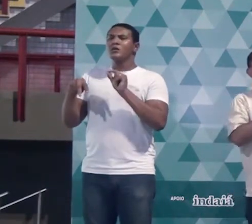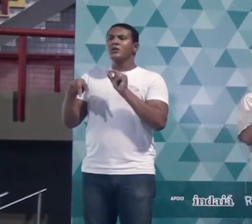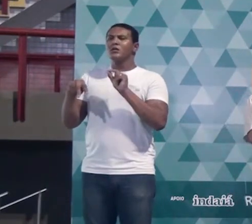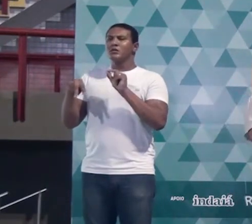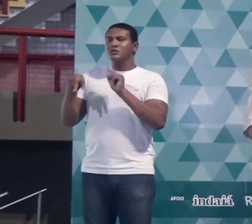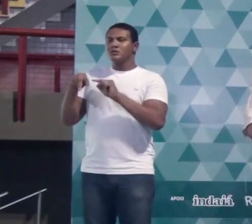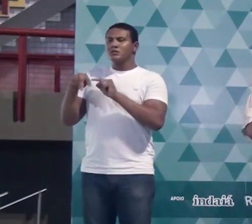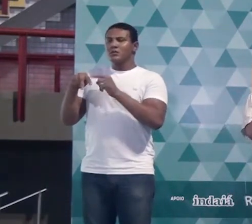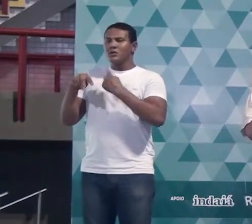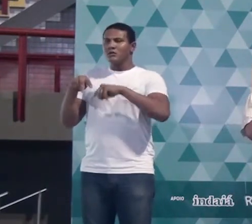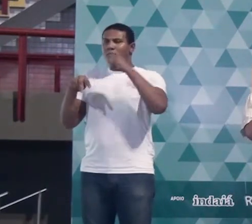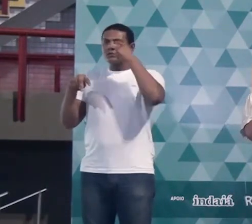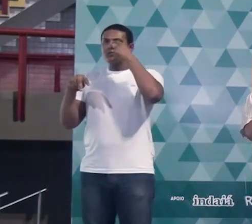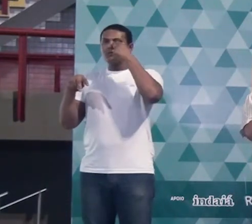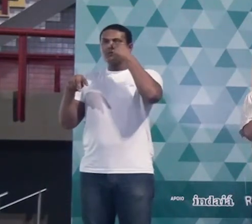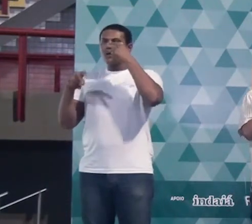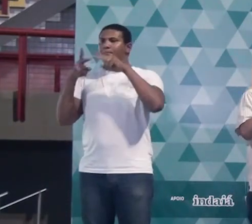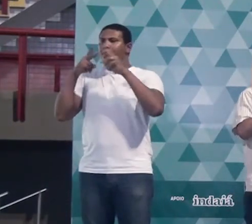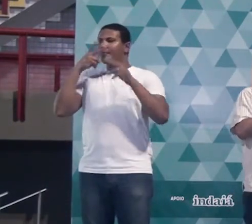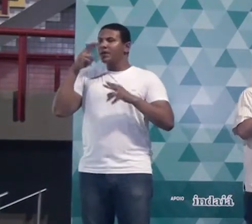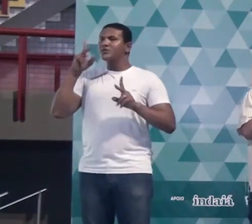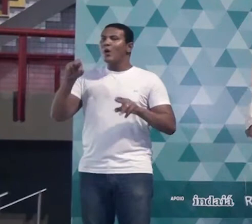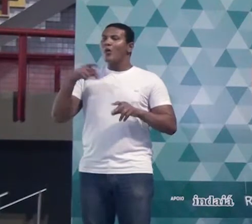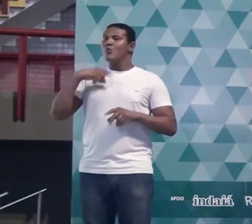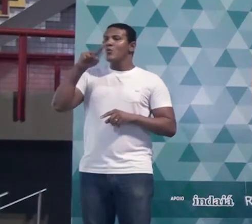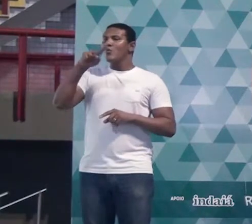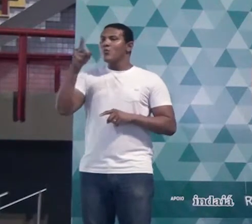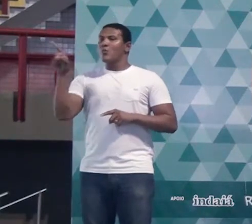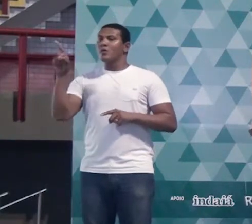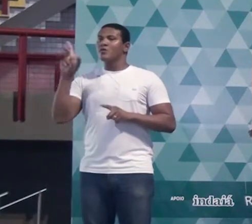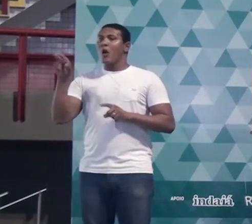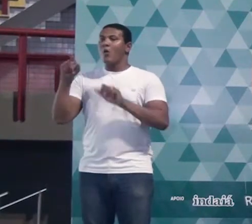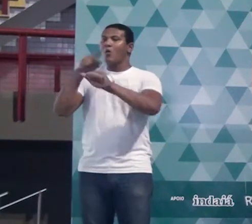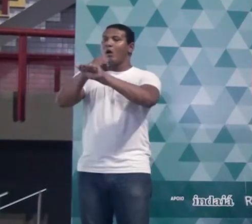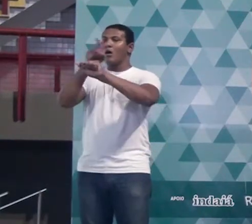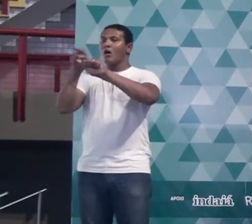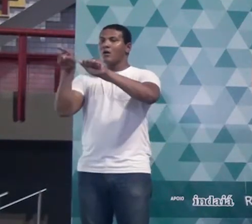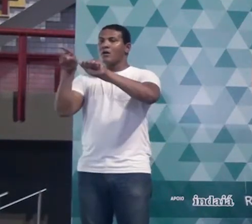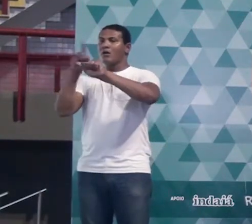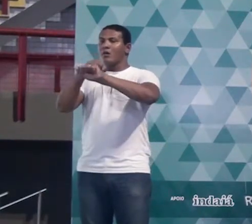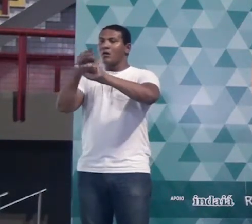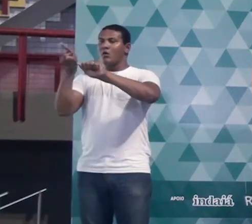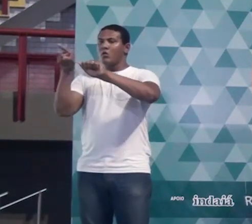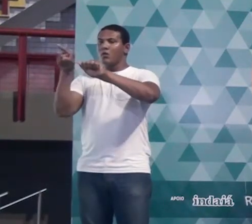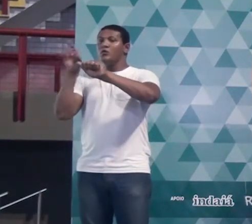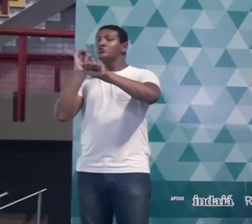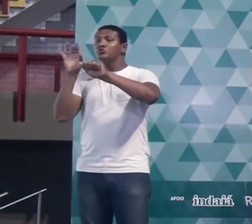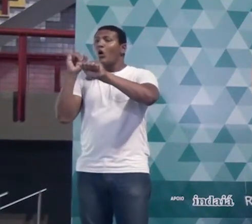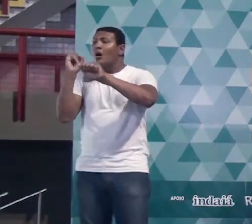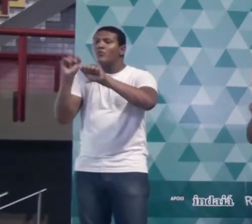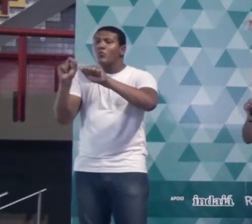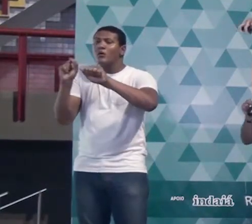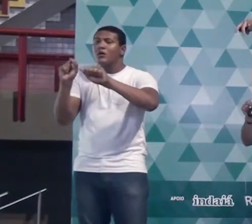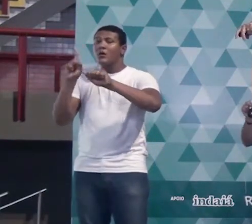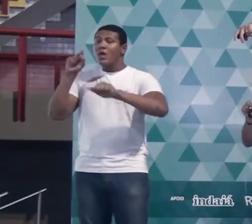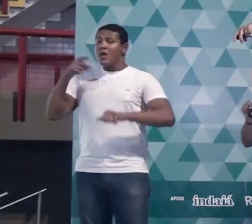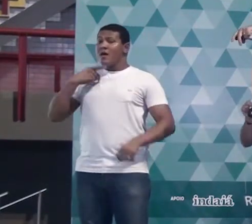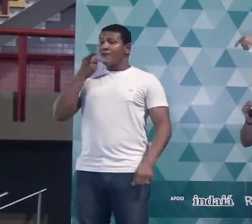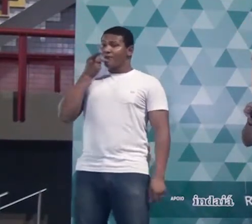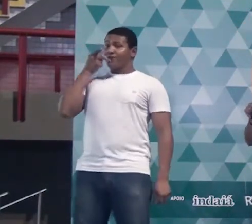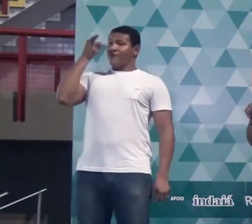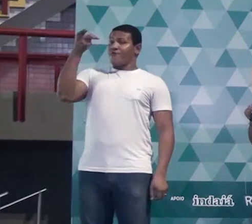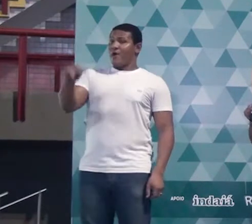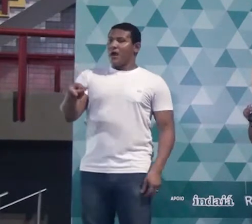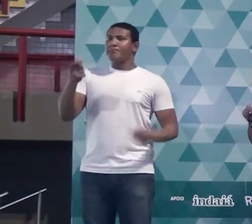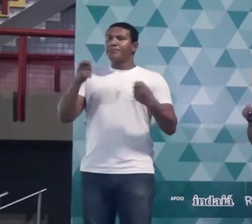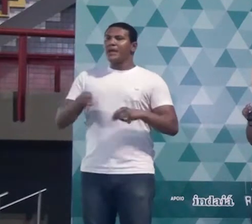É o mesmo papel de um tio, ó. Ele serve apenas para indicar que a vogal que vem antes é nasal. Então, esse AN